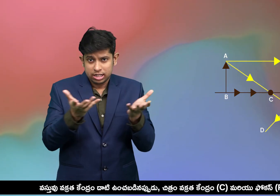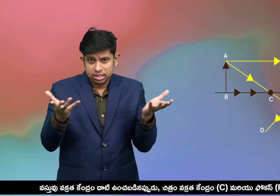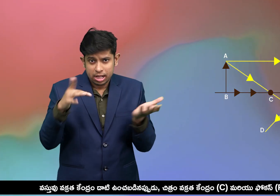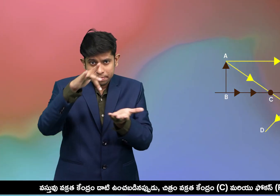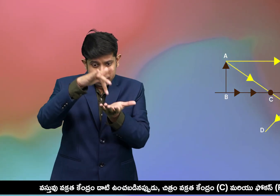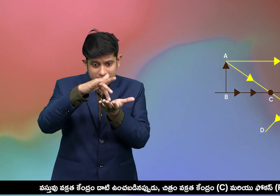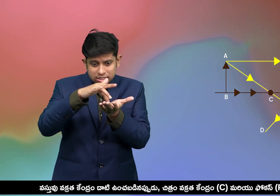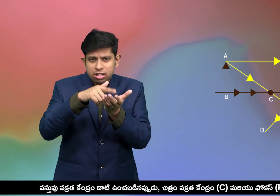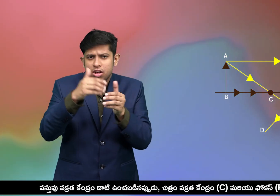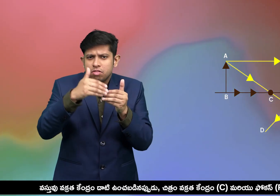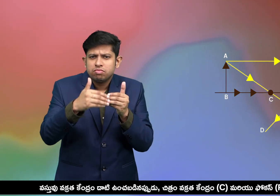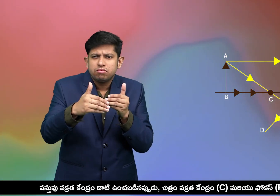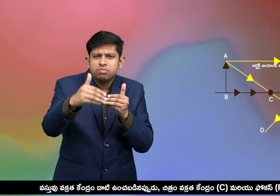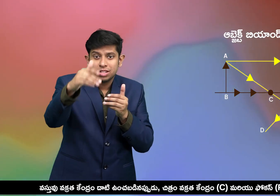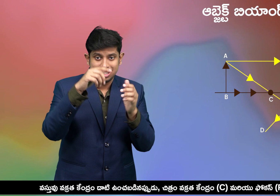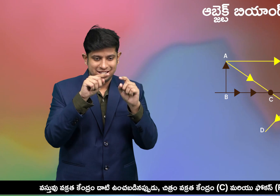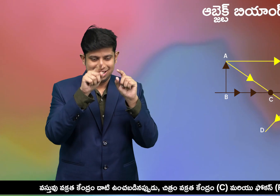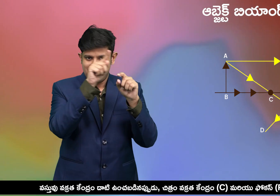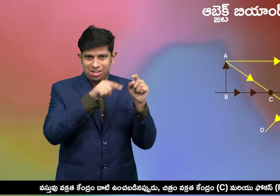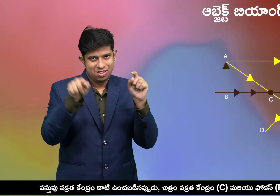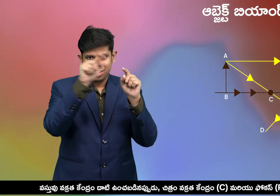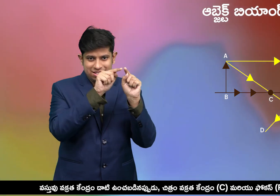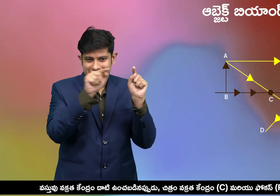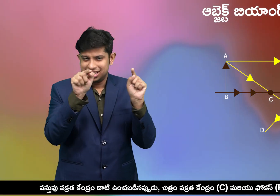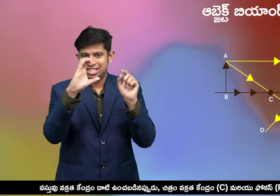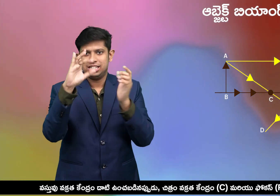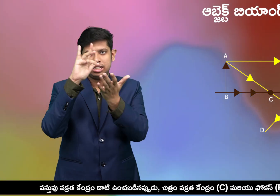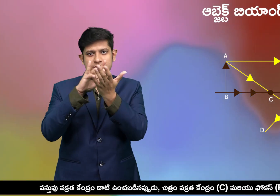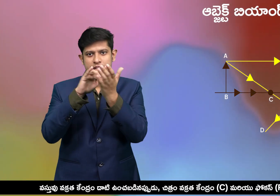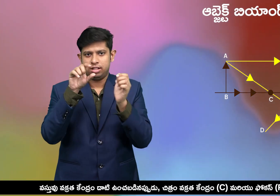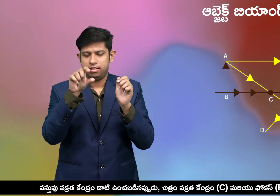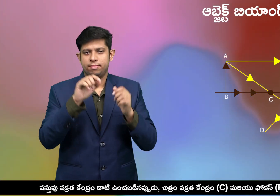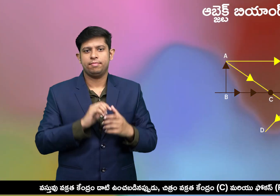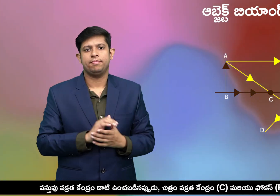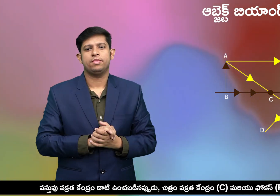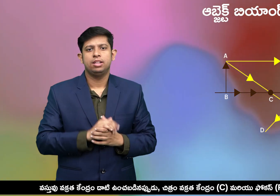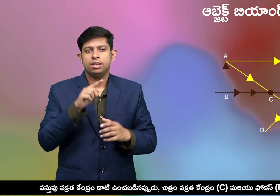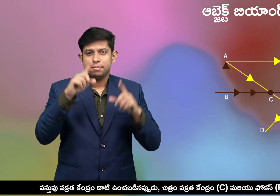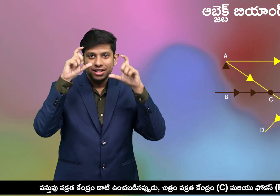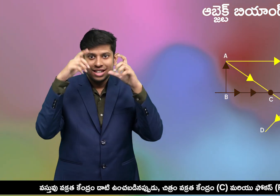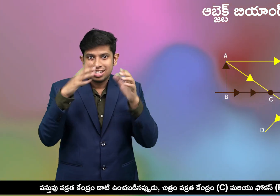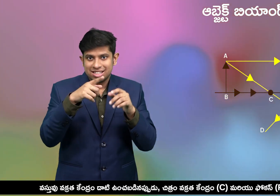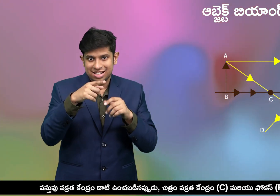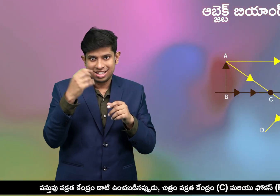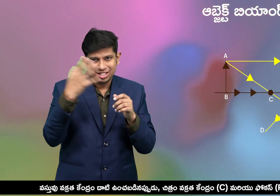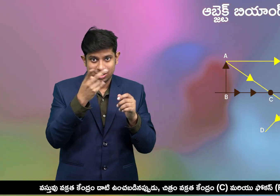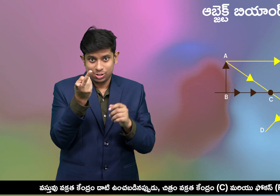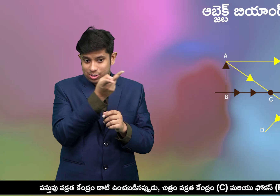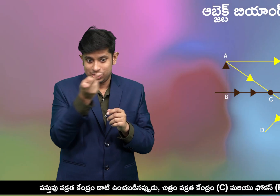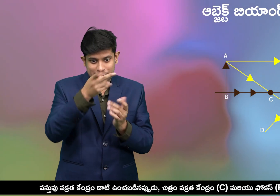వస్తువు వక్రత కేంద్రం దాటి ఉంచబడినప్పుడు చిత్రం వక్రత కేంద్రం సి మరియు ఫోకస్ ఎఫ్ మధ్య